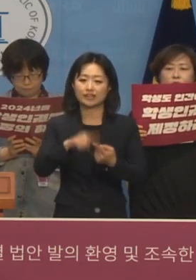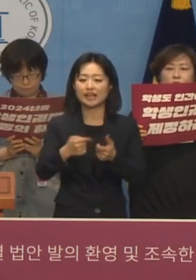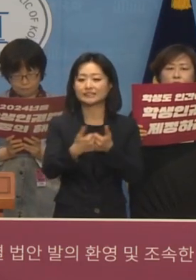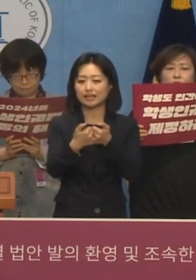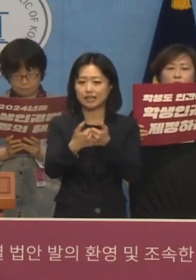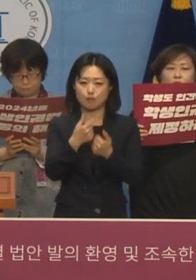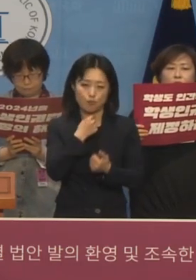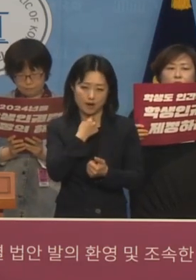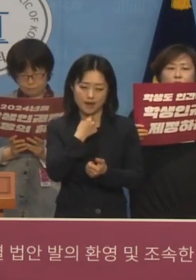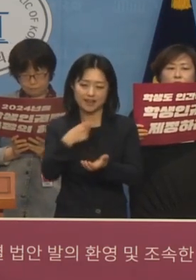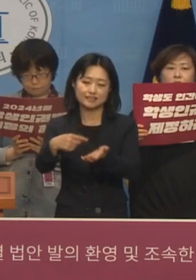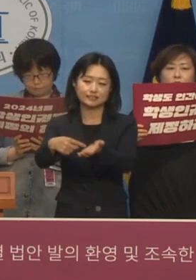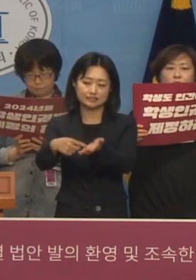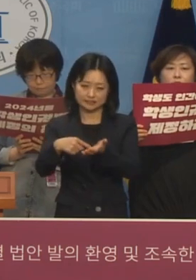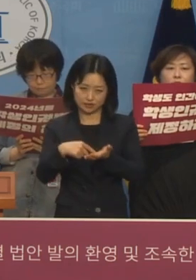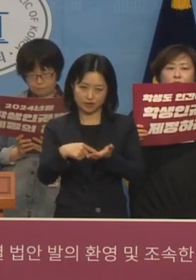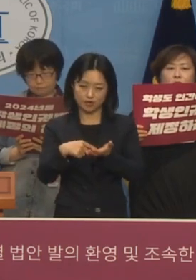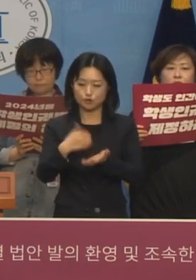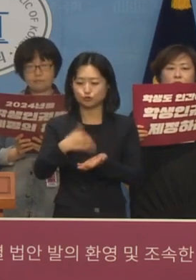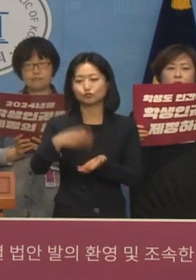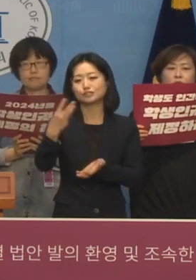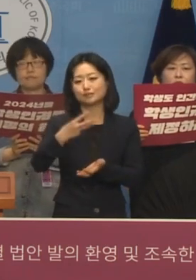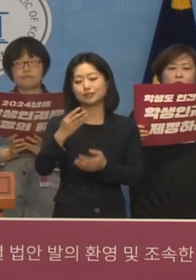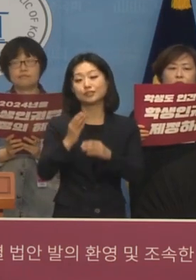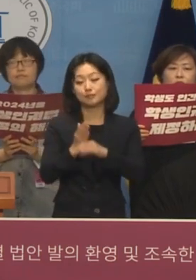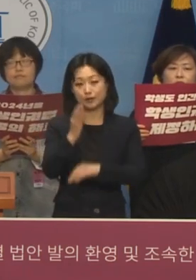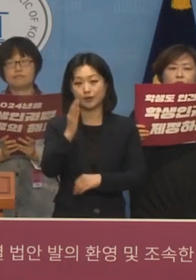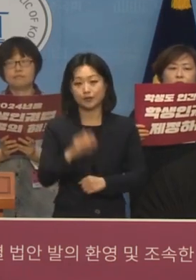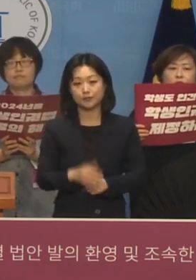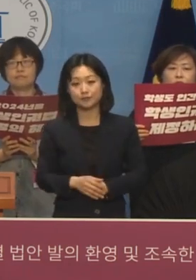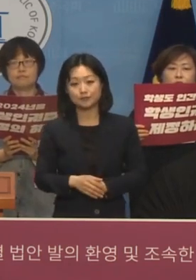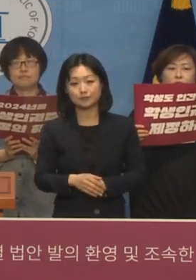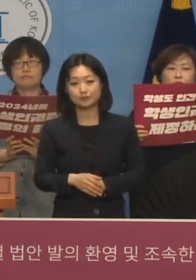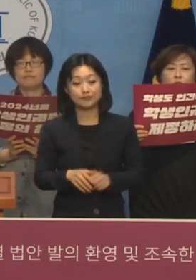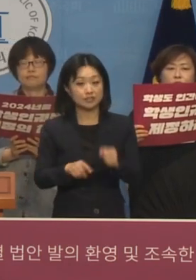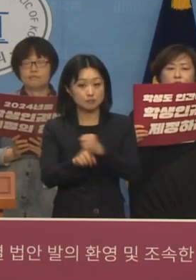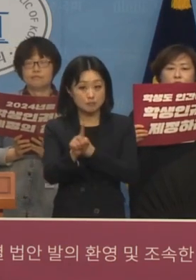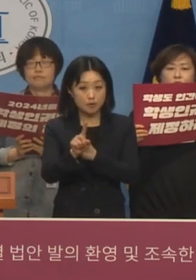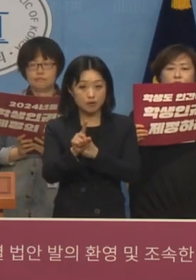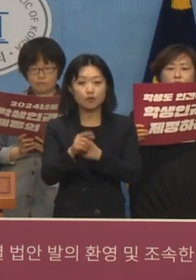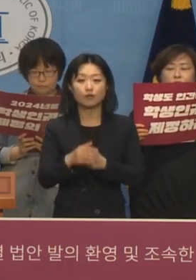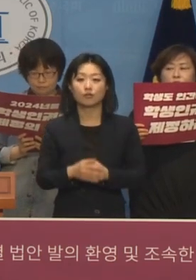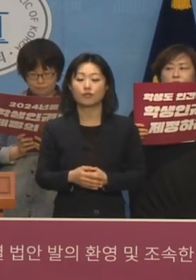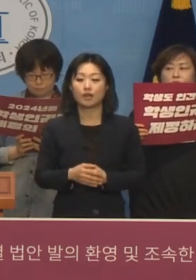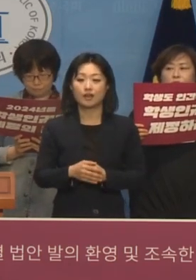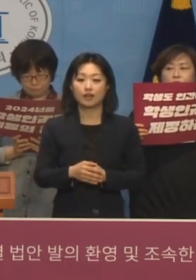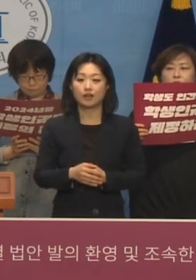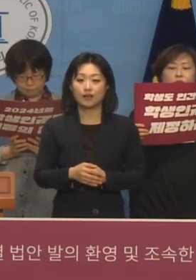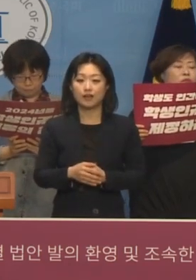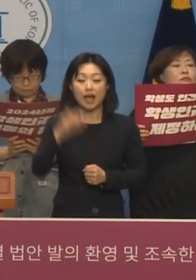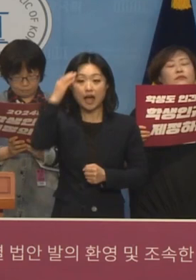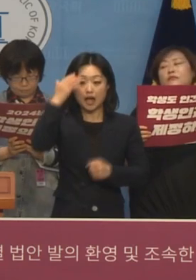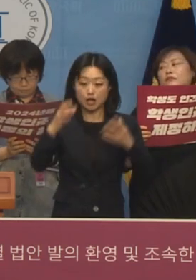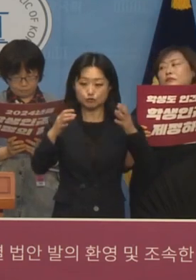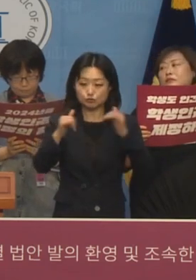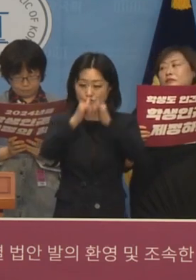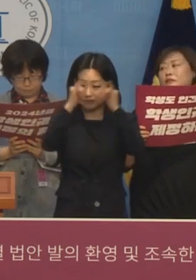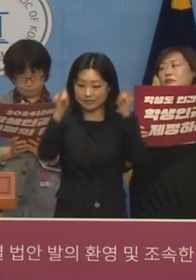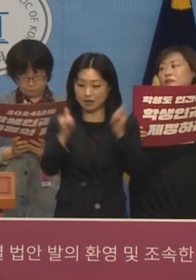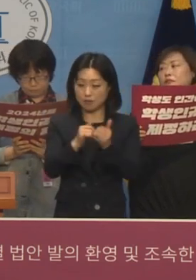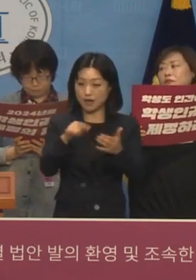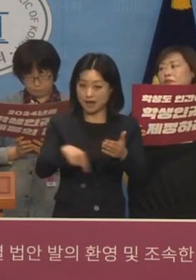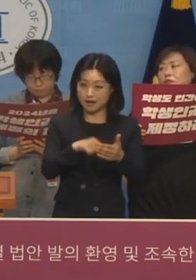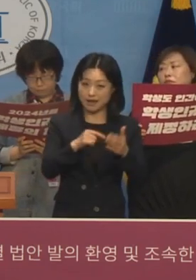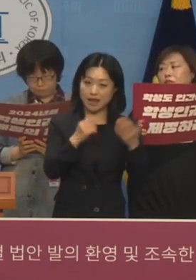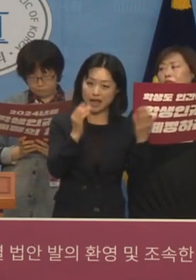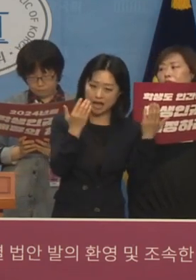상담 신청을 하고 있는 게 현실입니다. 여전히 아직도 우리 사회에서, 학교는